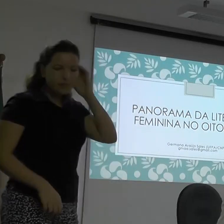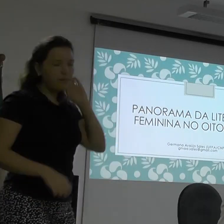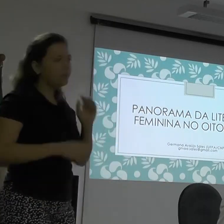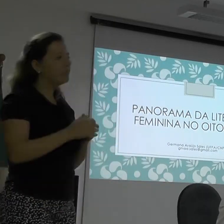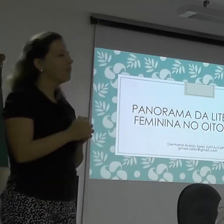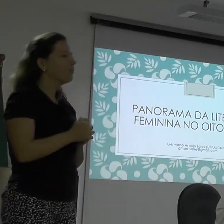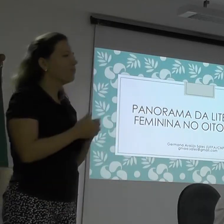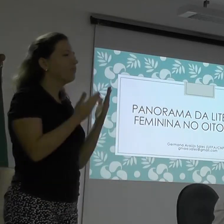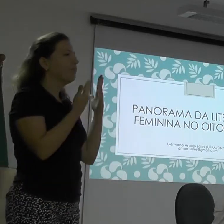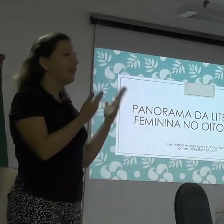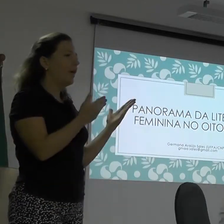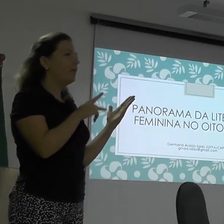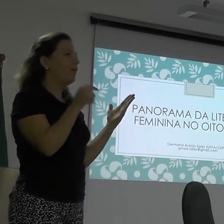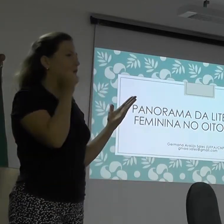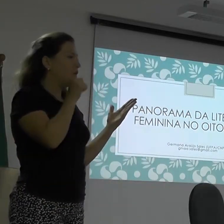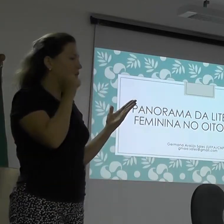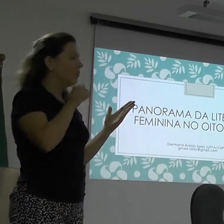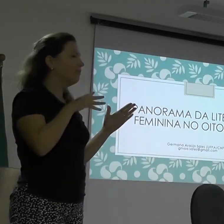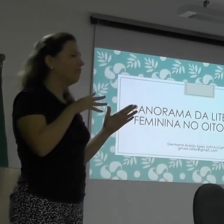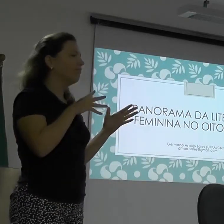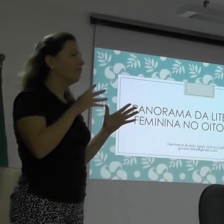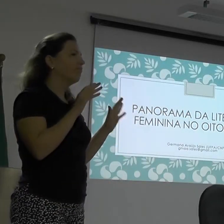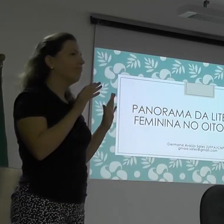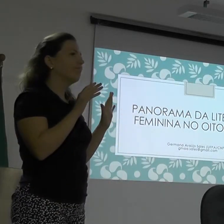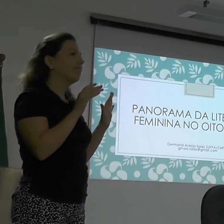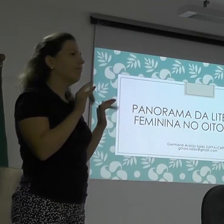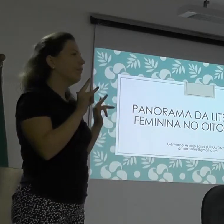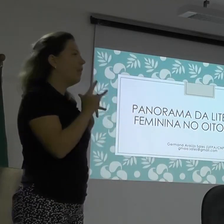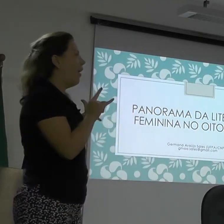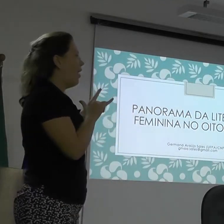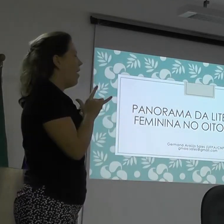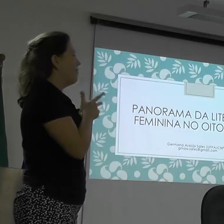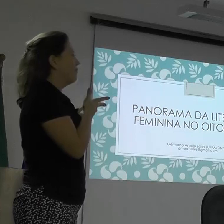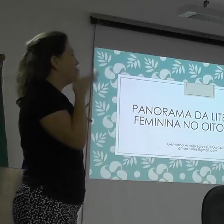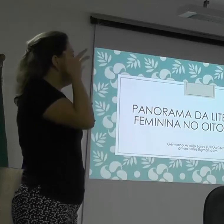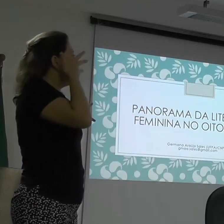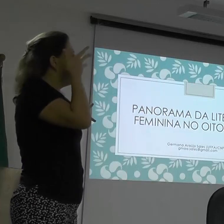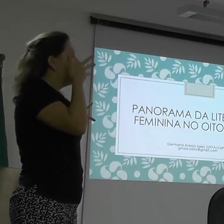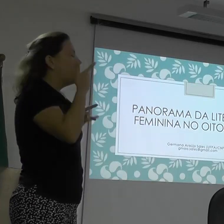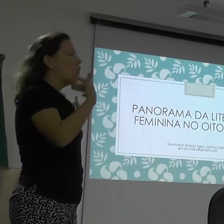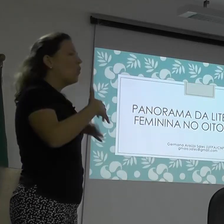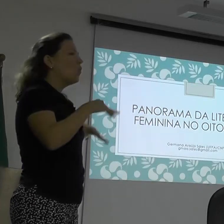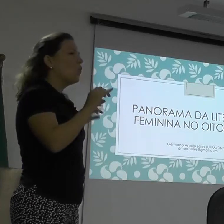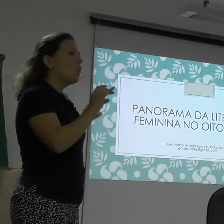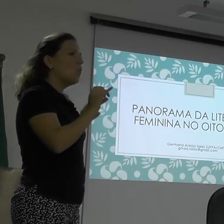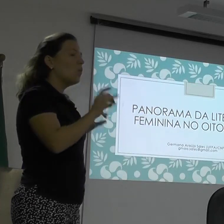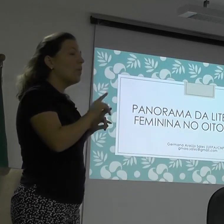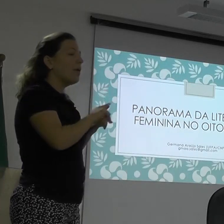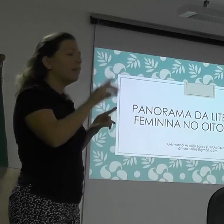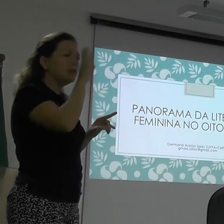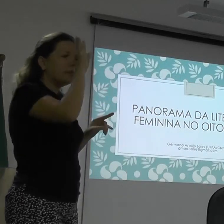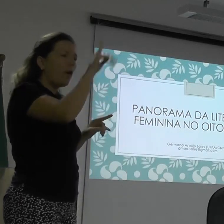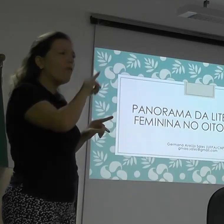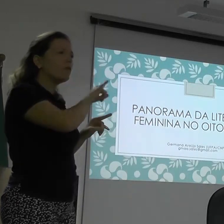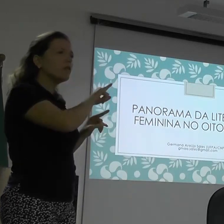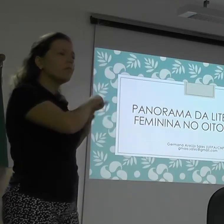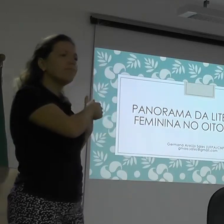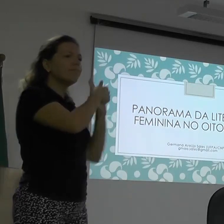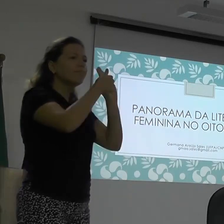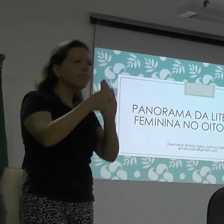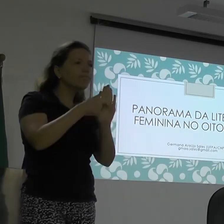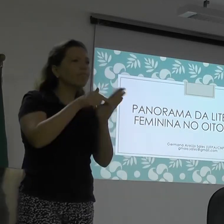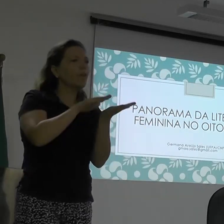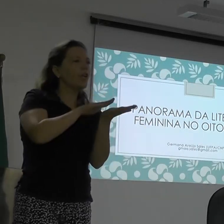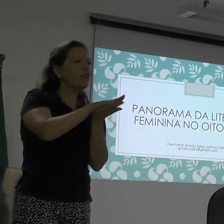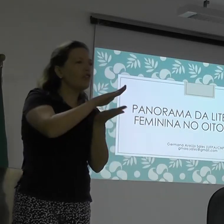Muito obrigada, Germana. Eu amei a sua intervenção e principalmente você resgatou a editora Mulheres da